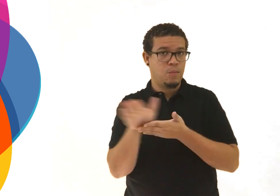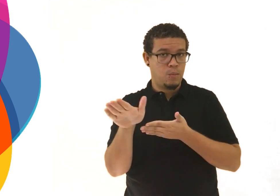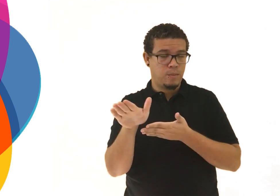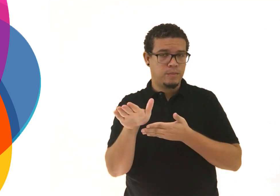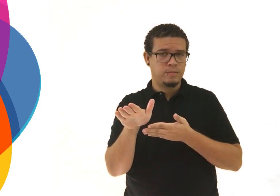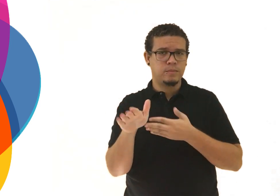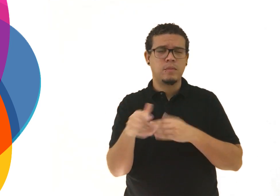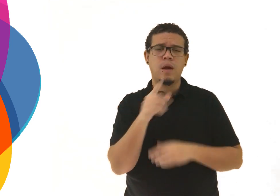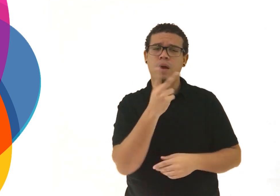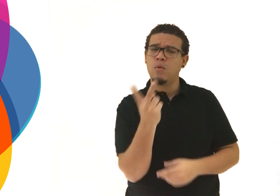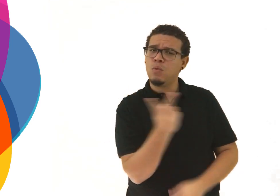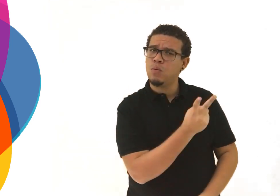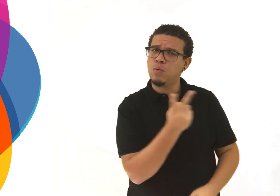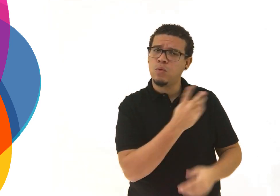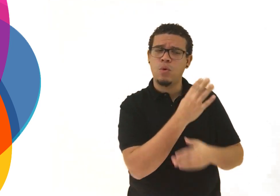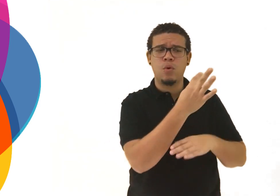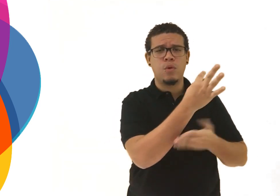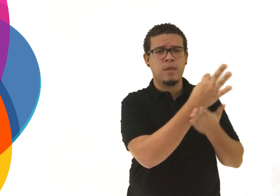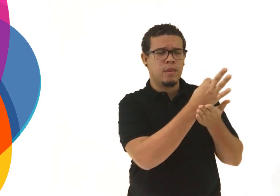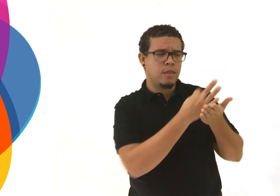publicado também em 2019.